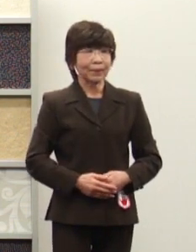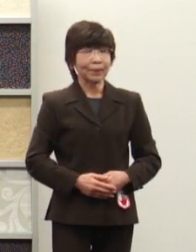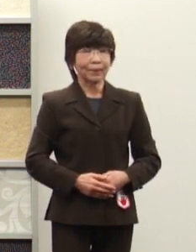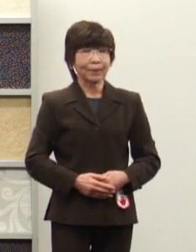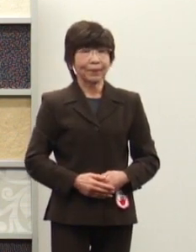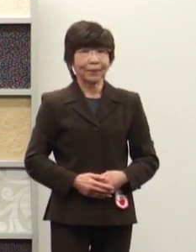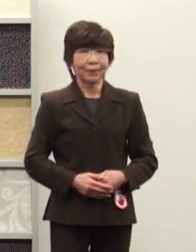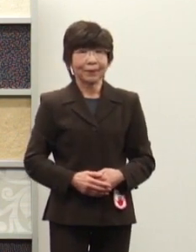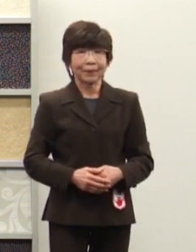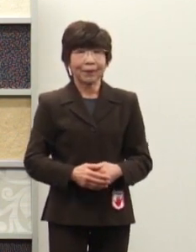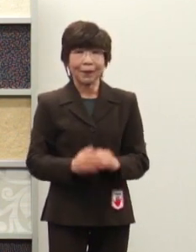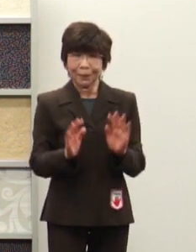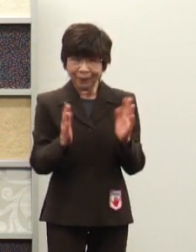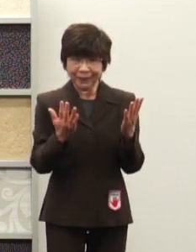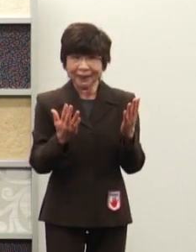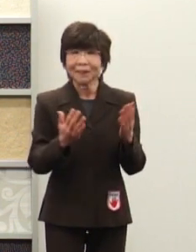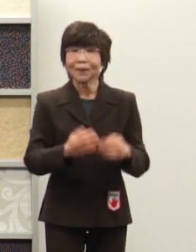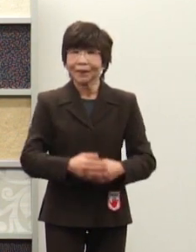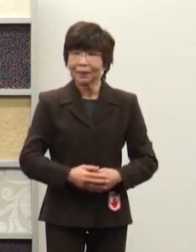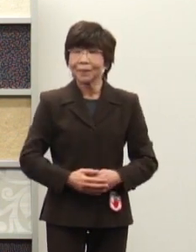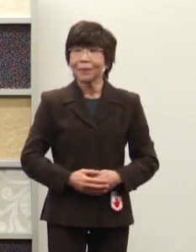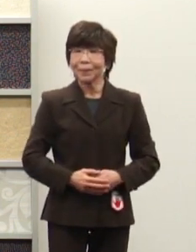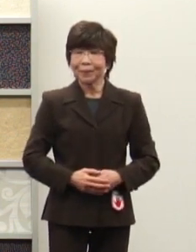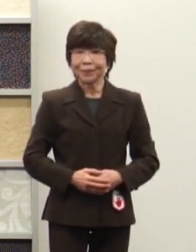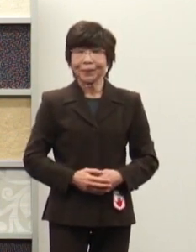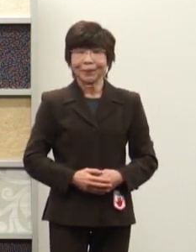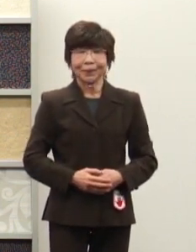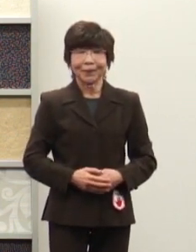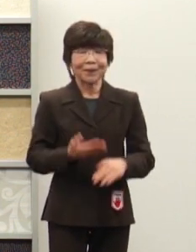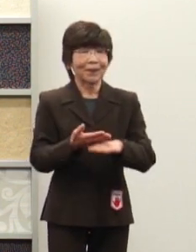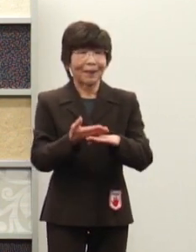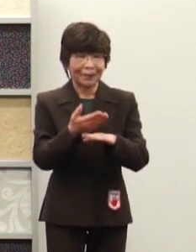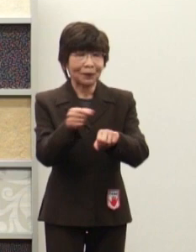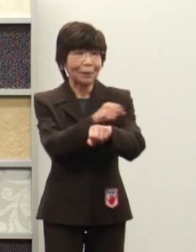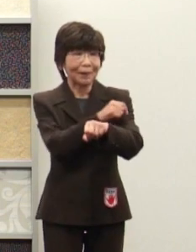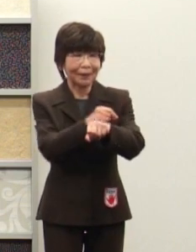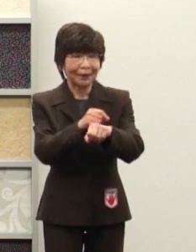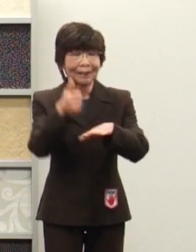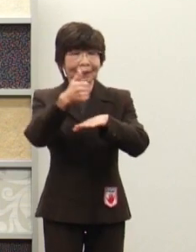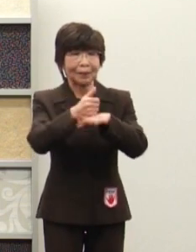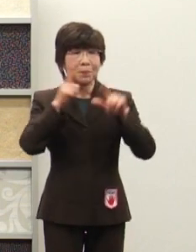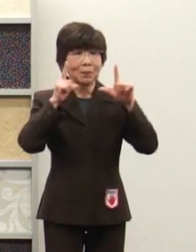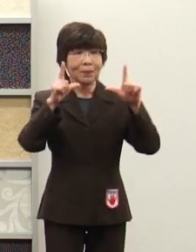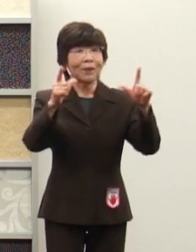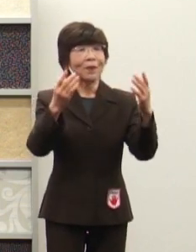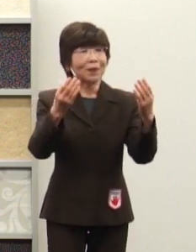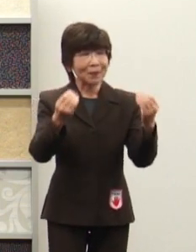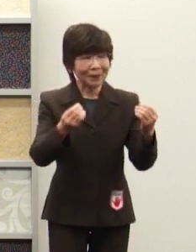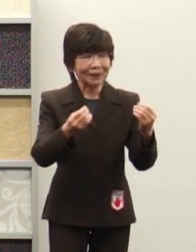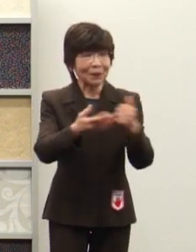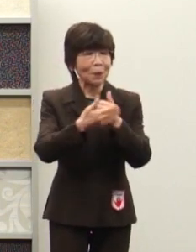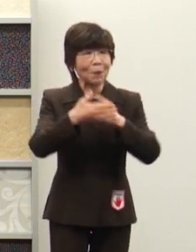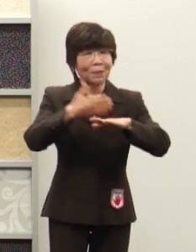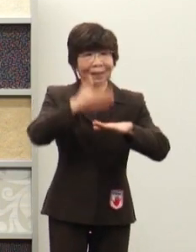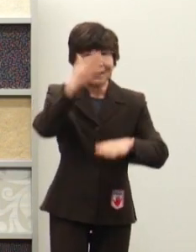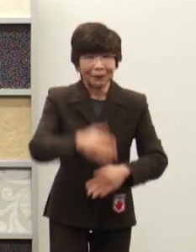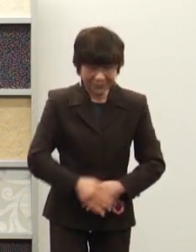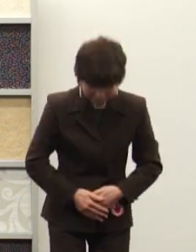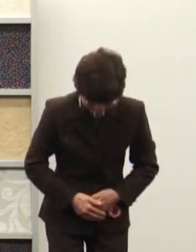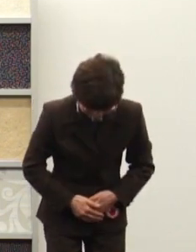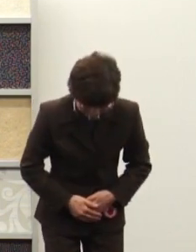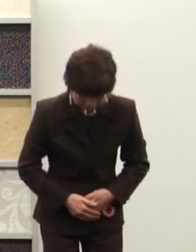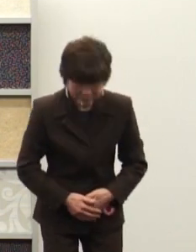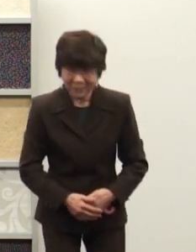よろしいでしょうか。はい、それでは以上をもちまして臨時の知事記者会見を終了いたします。ご協力ありがとうございました。ありがとうございます。